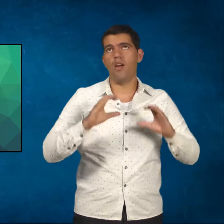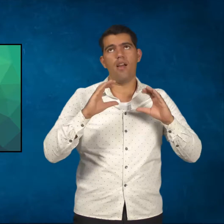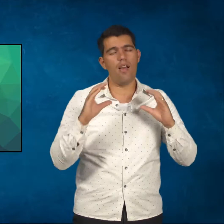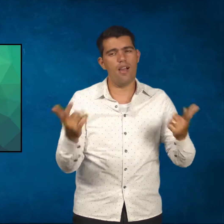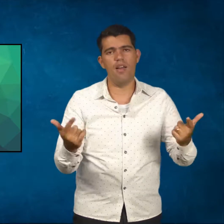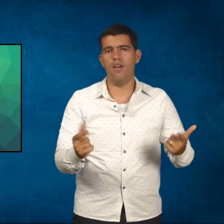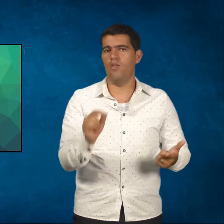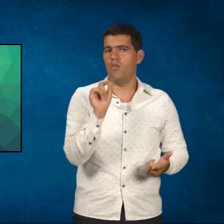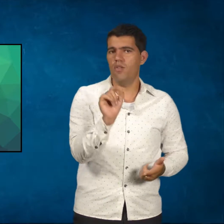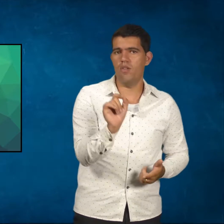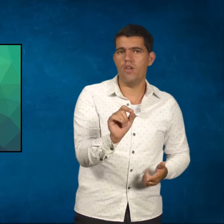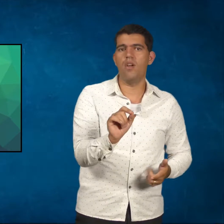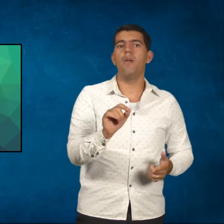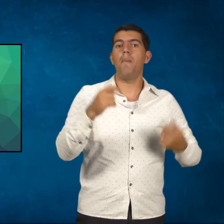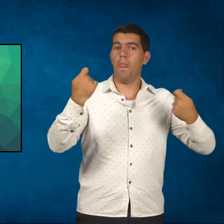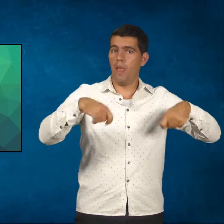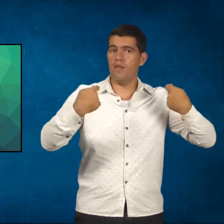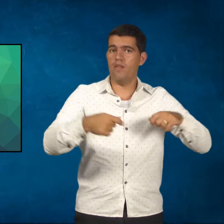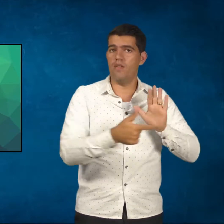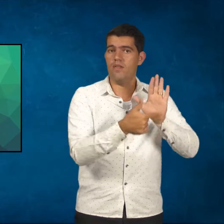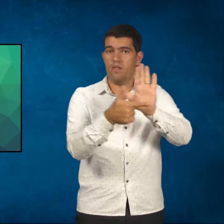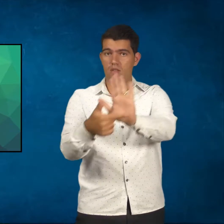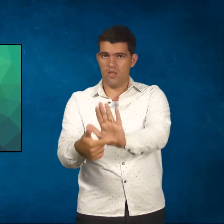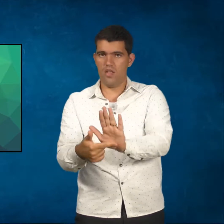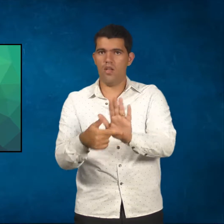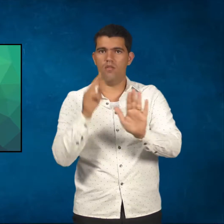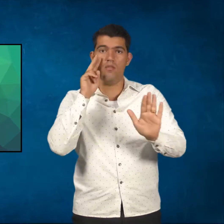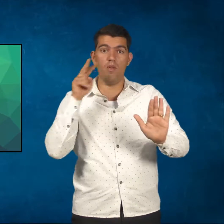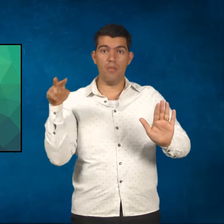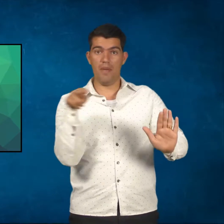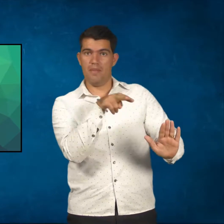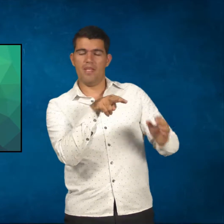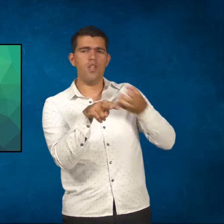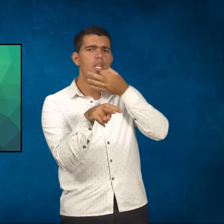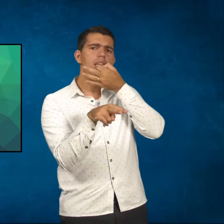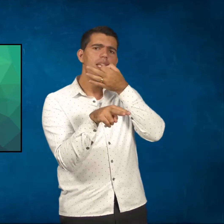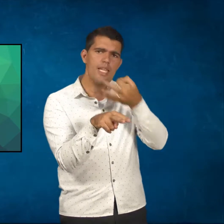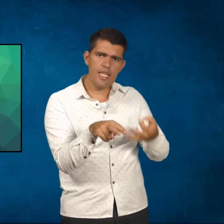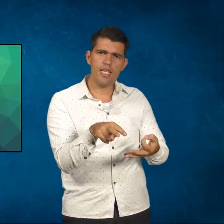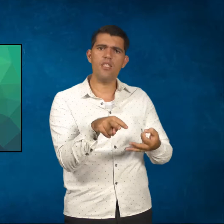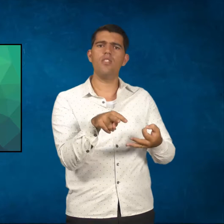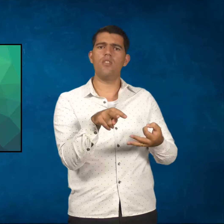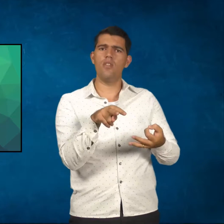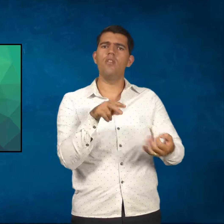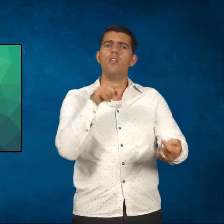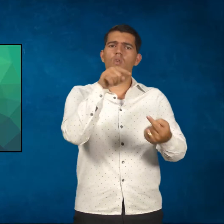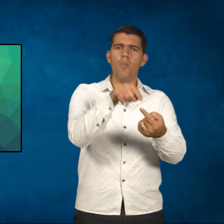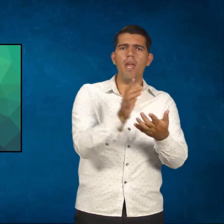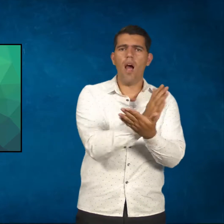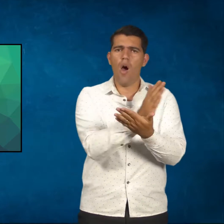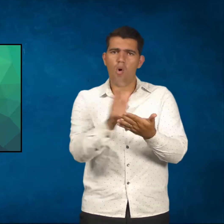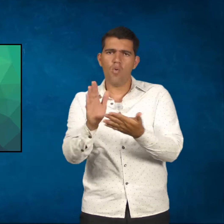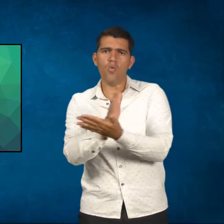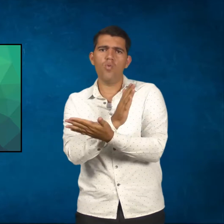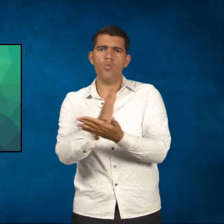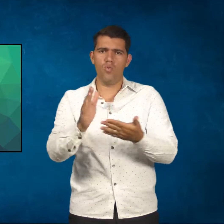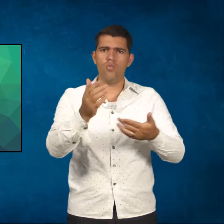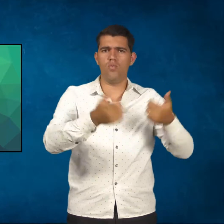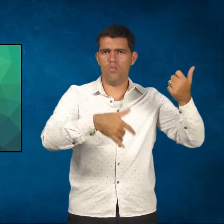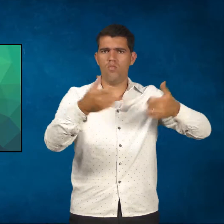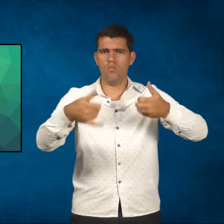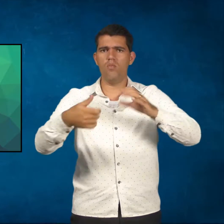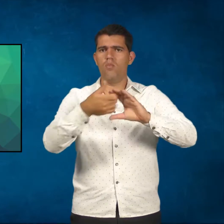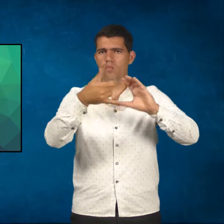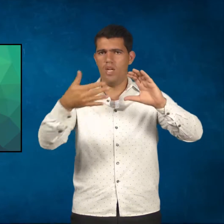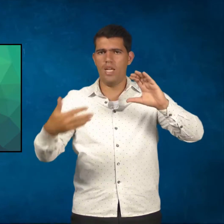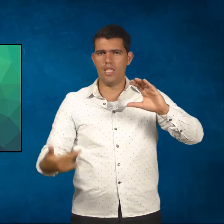evidentemente, deixar de apresentar uma perspectiva que também é crítica em torno de alguns pontos, não é somente dessa questão,